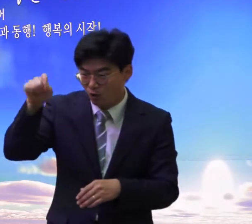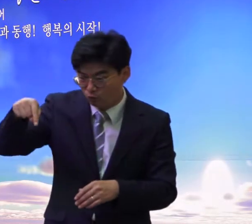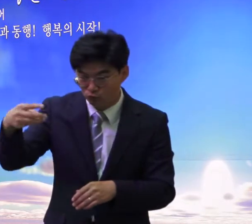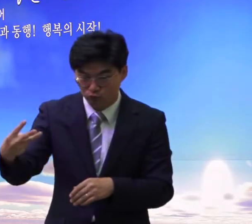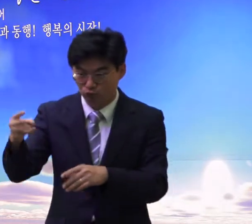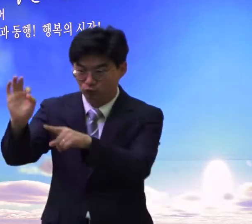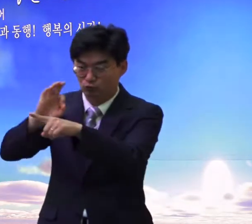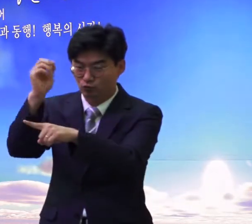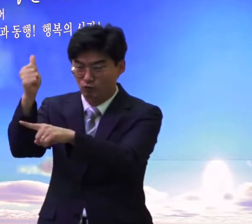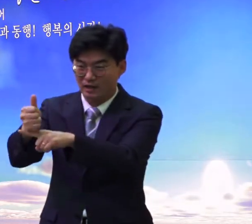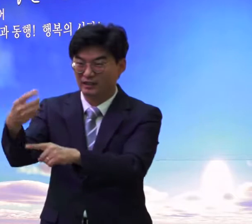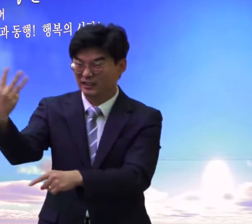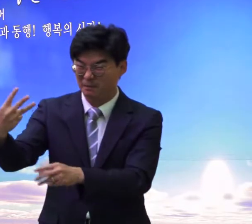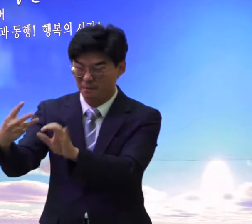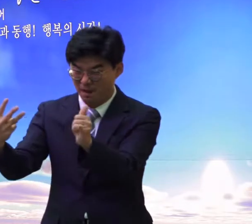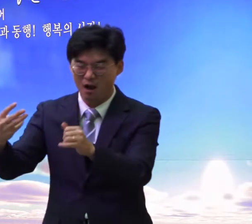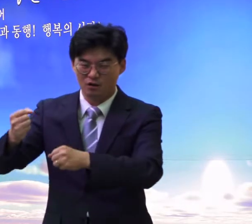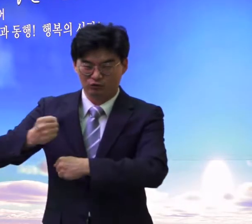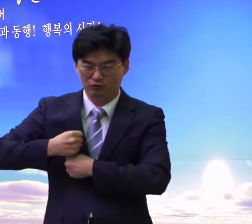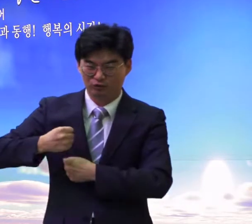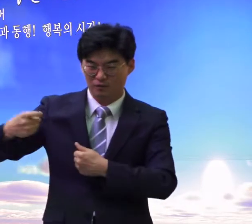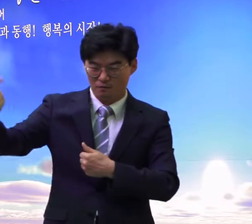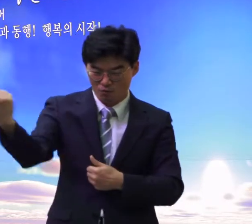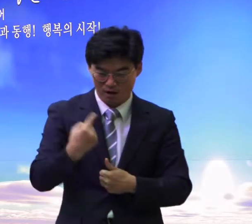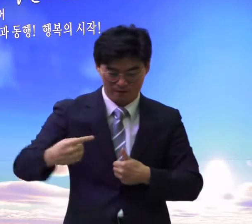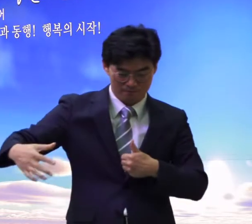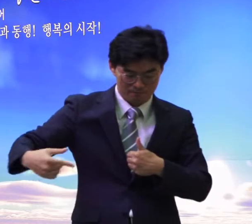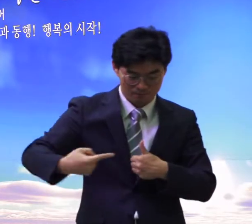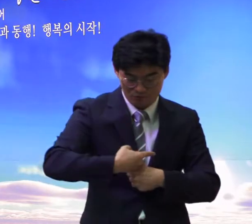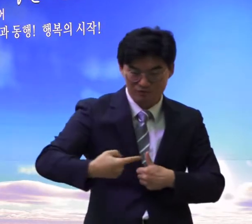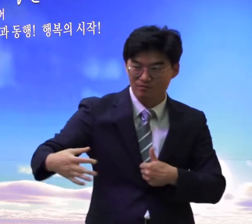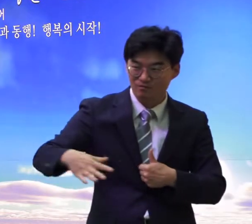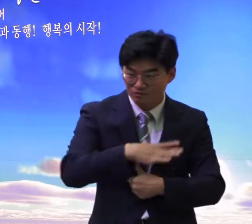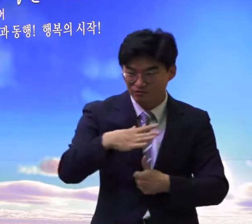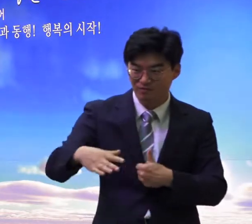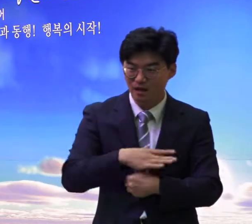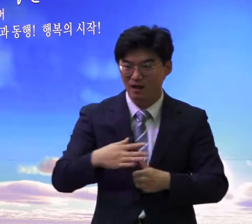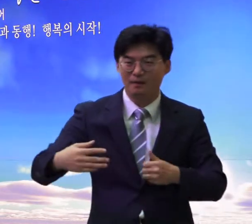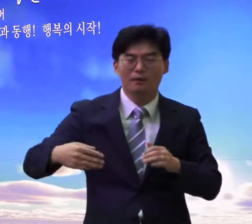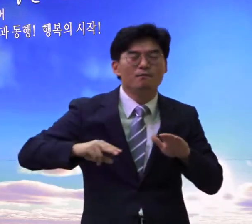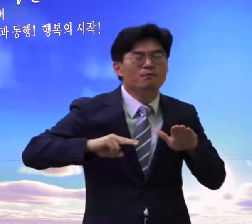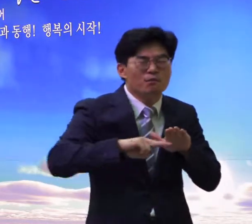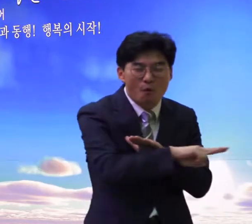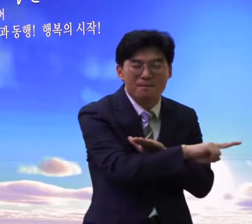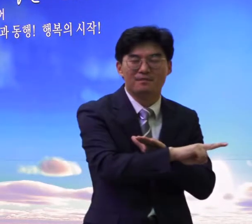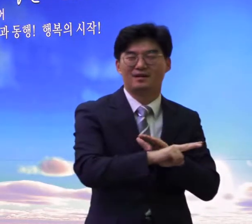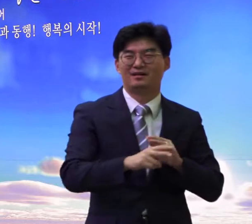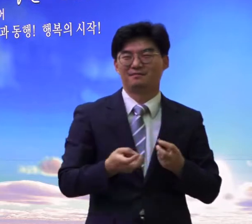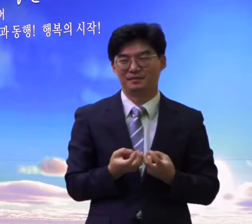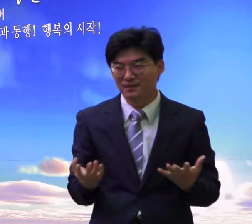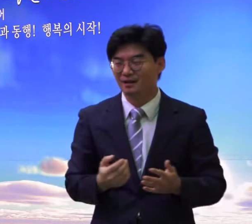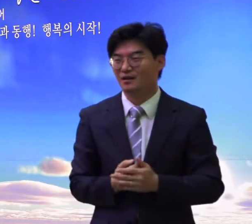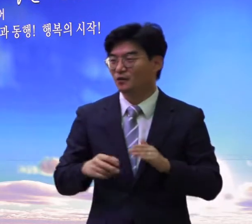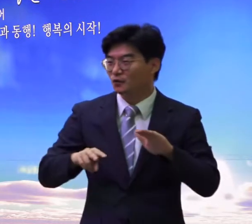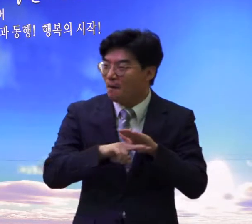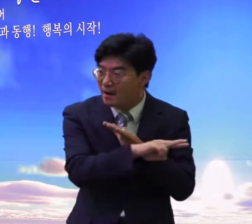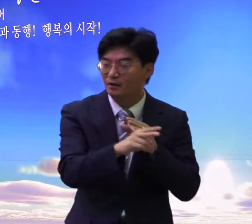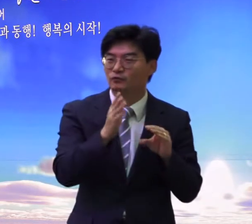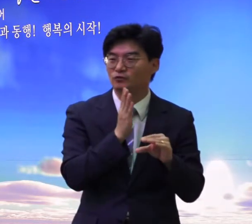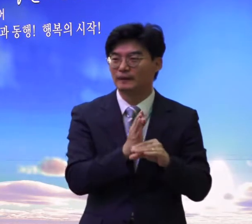밤에도 쫓아가고 다윗이 가는 곳마다 집요하게 다윗을 쫓아다녔습니다. 그래서